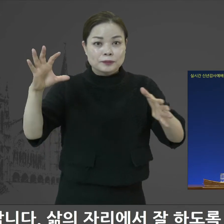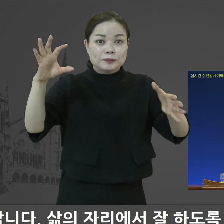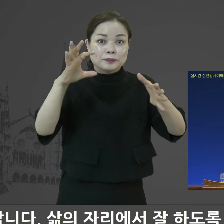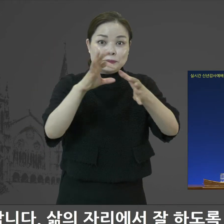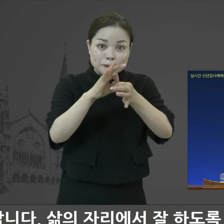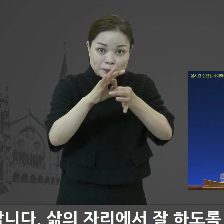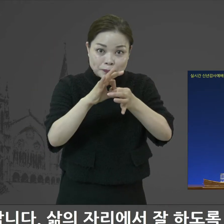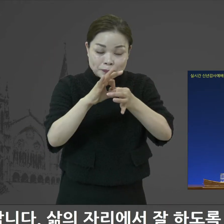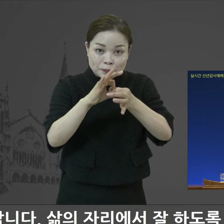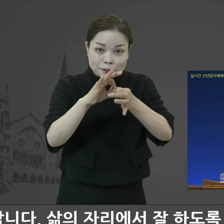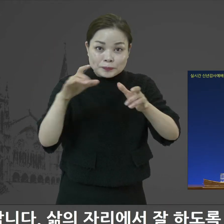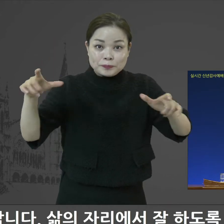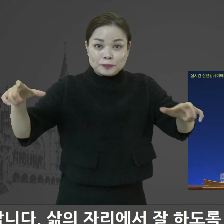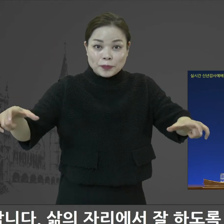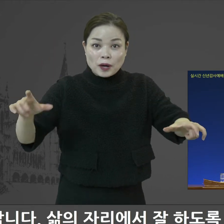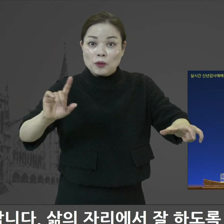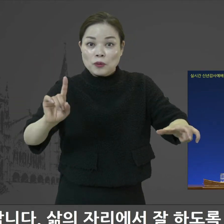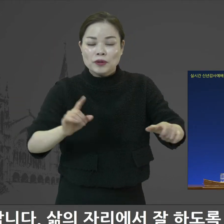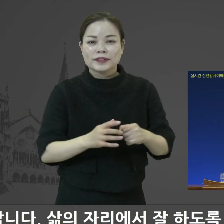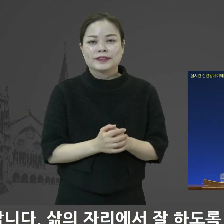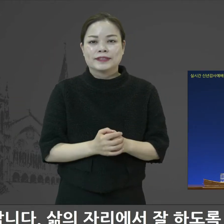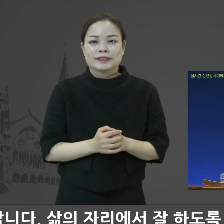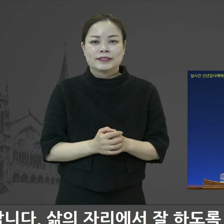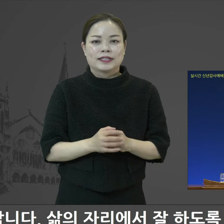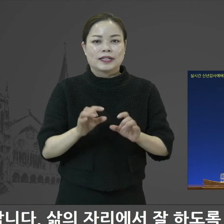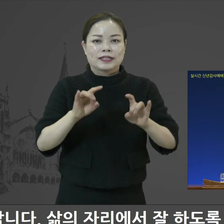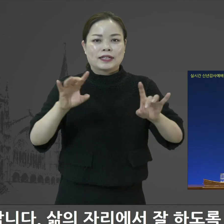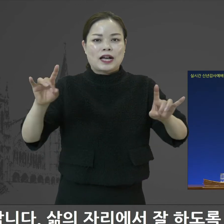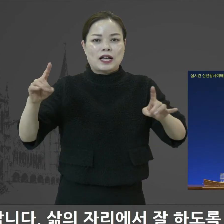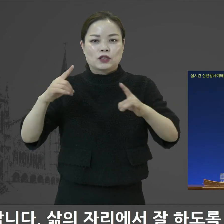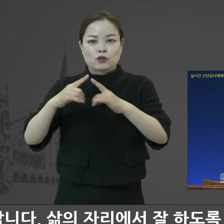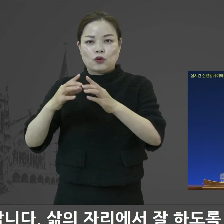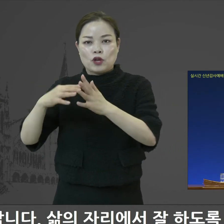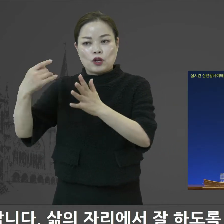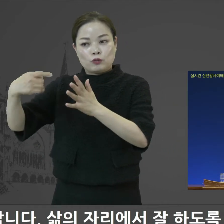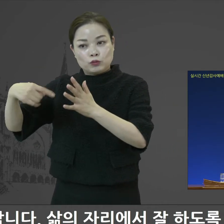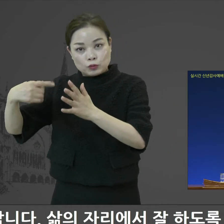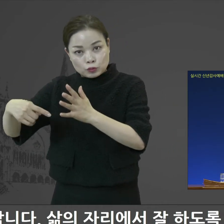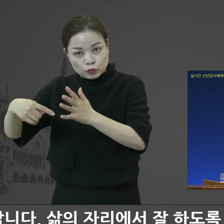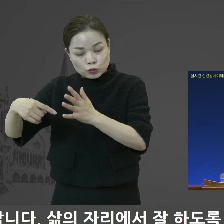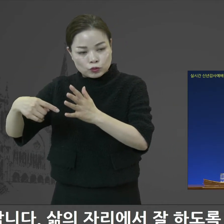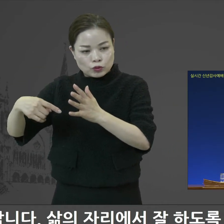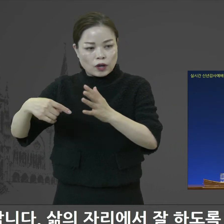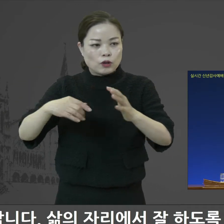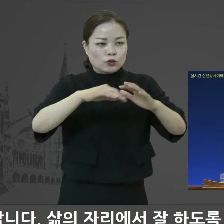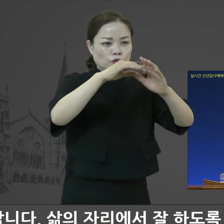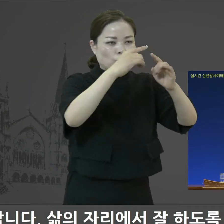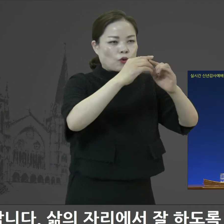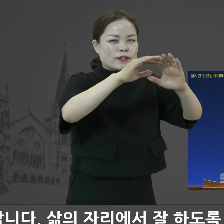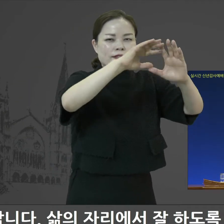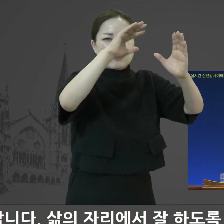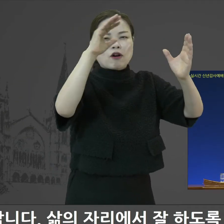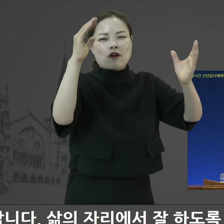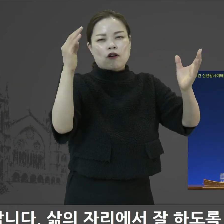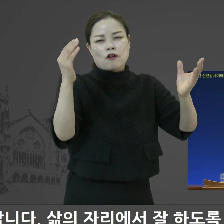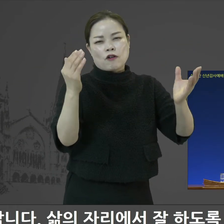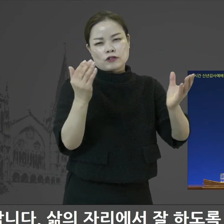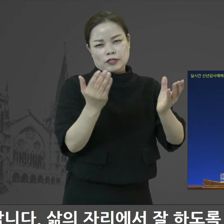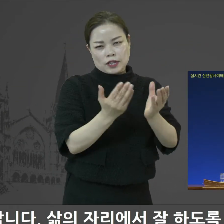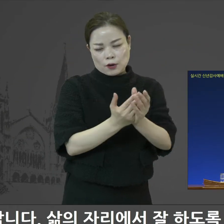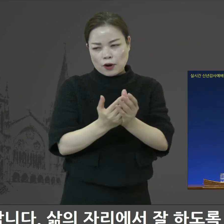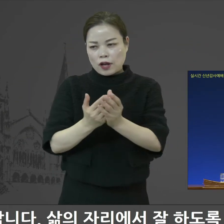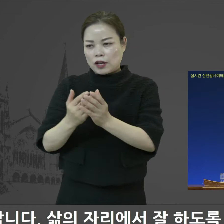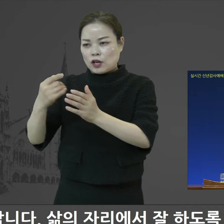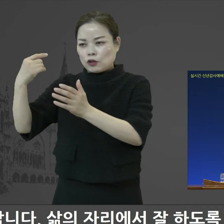연결의 영역은 각 교회 부서, 그러니까 교육부와 교회 전체가 연결이 되어야 됩니다. 교육부에서 하는 일이